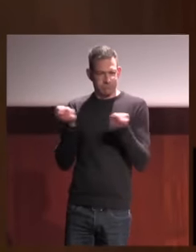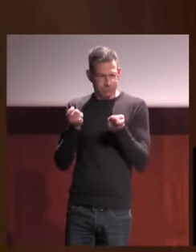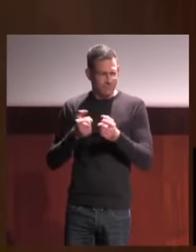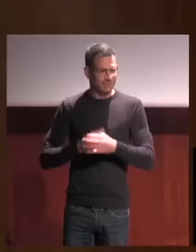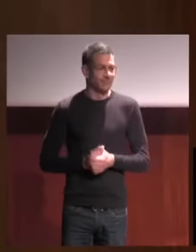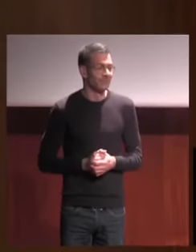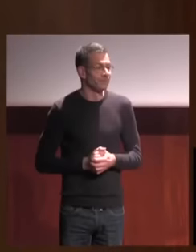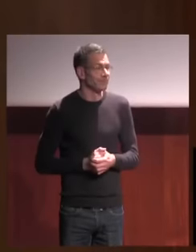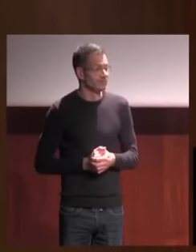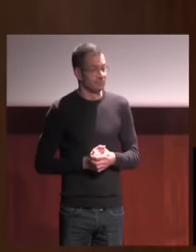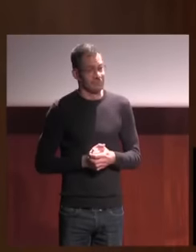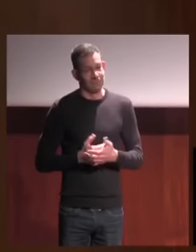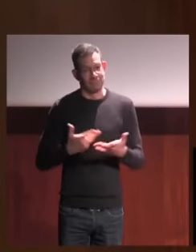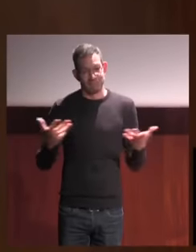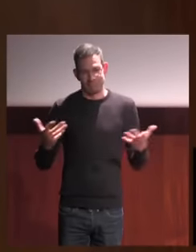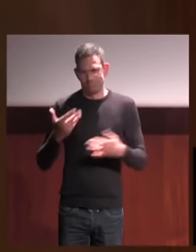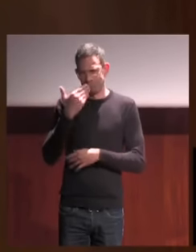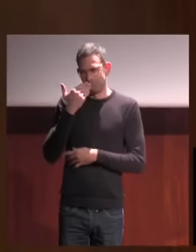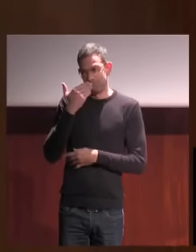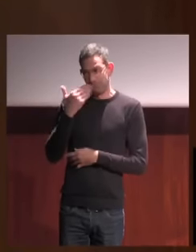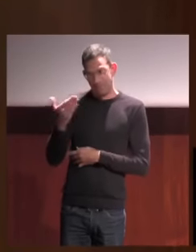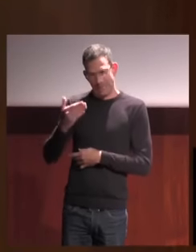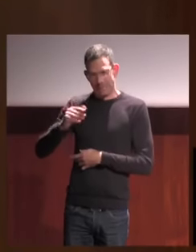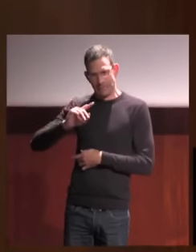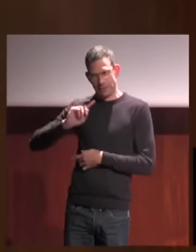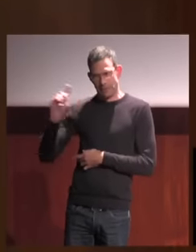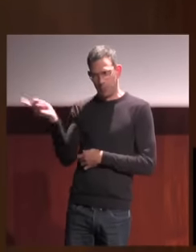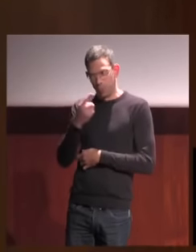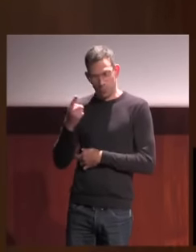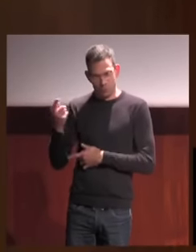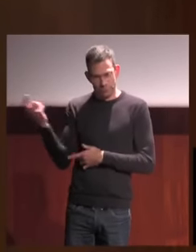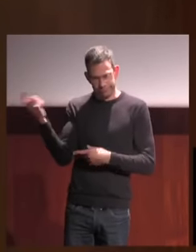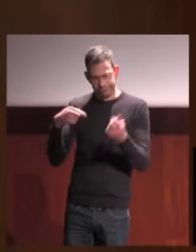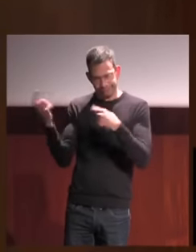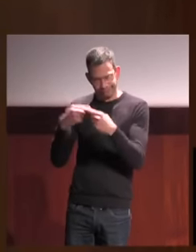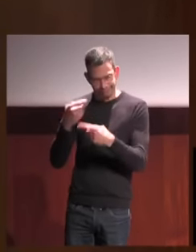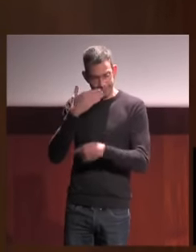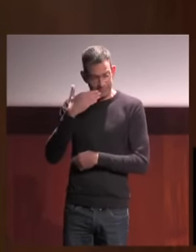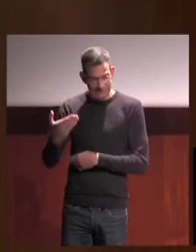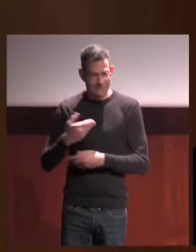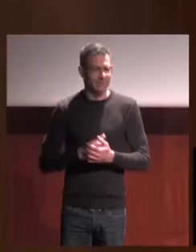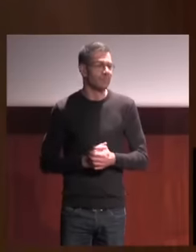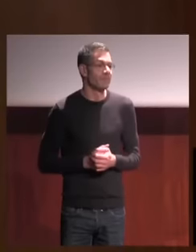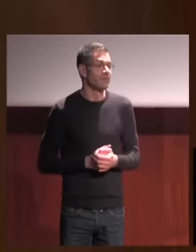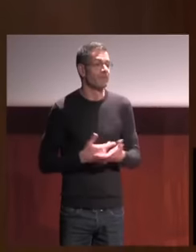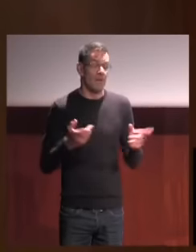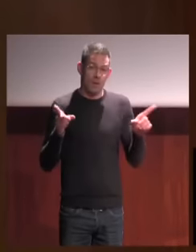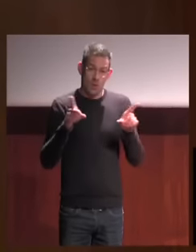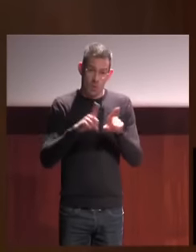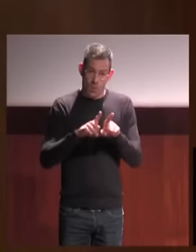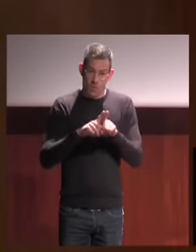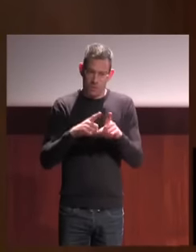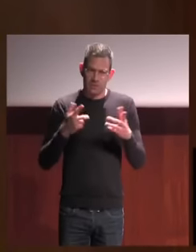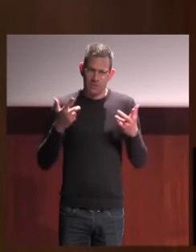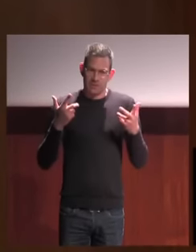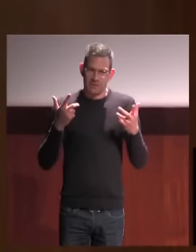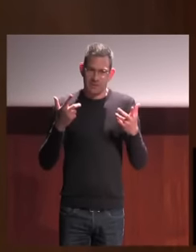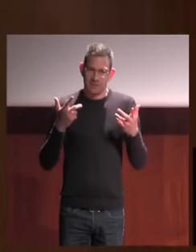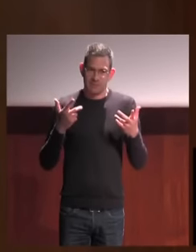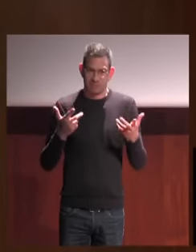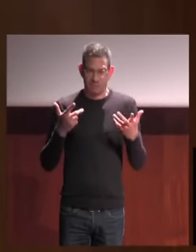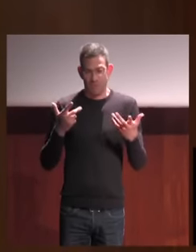Nous remercions chaleureusement l'ensemble de ces intervenants et je voudrais aussi saluer